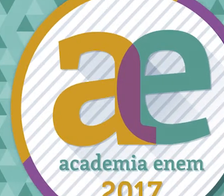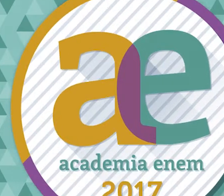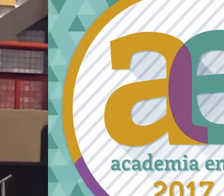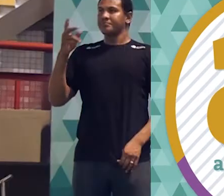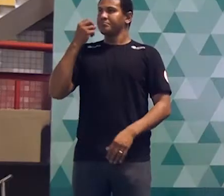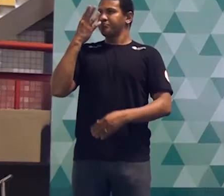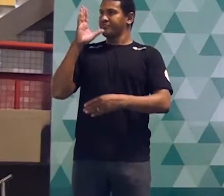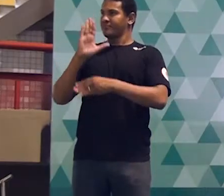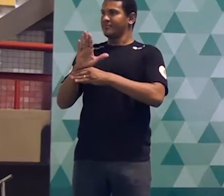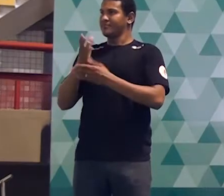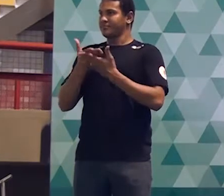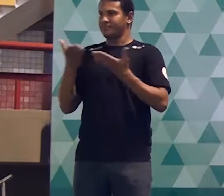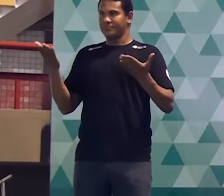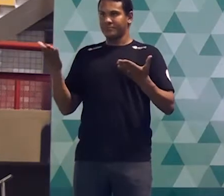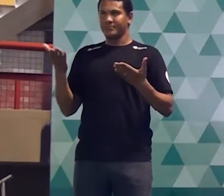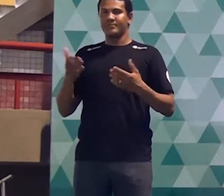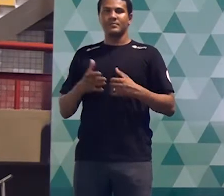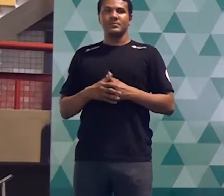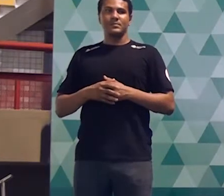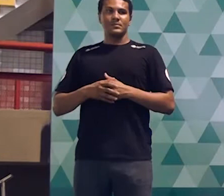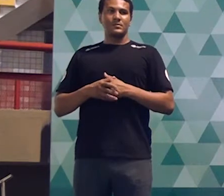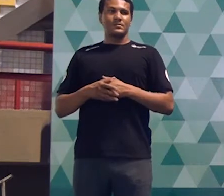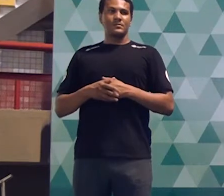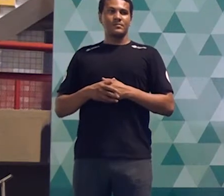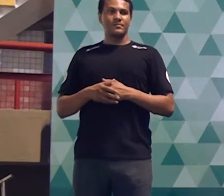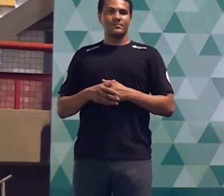Boa tarde, pessoal.